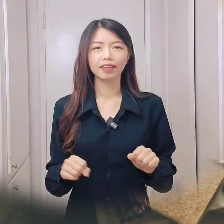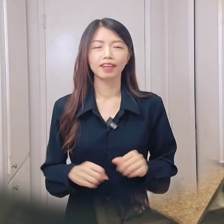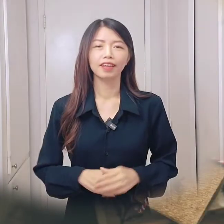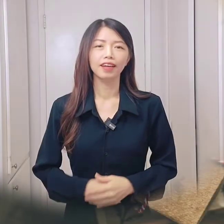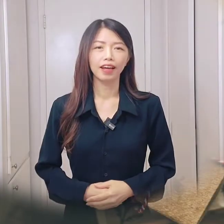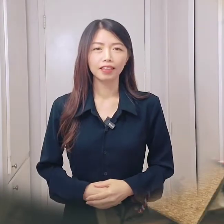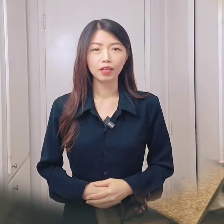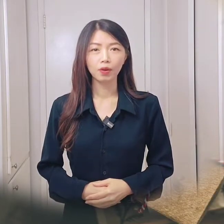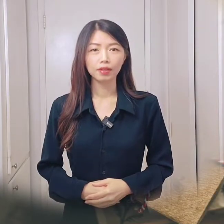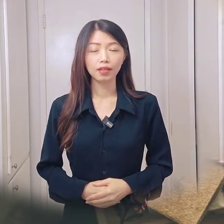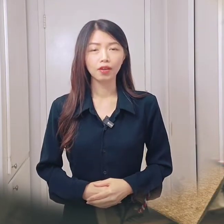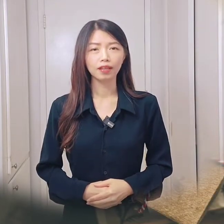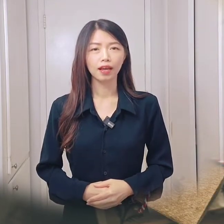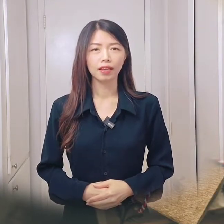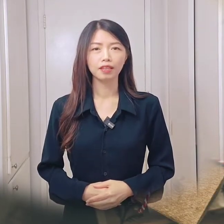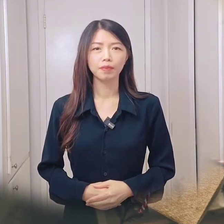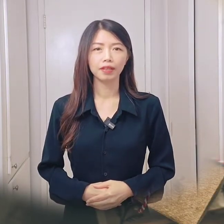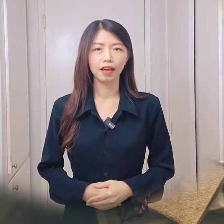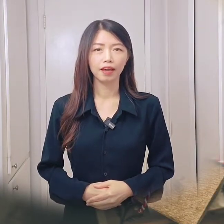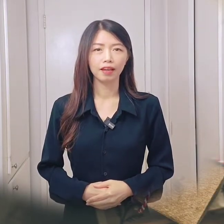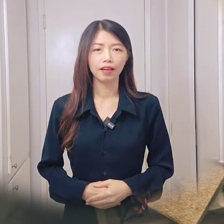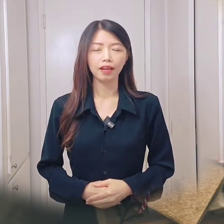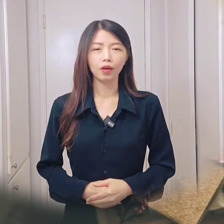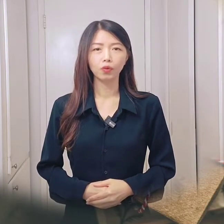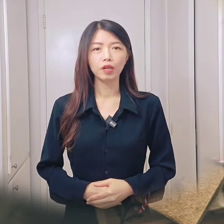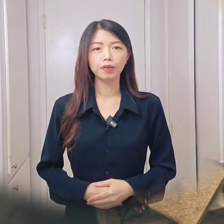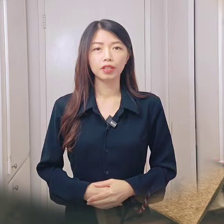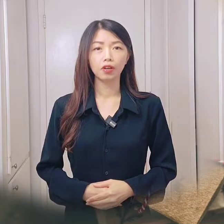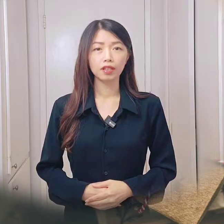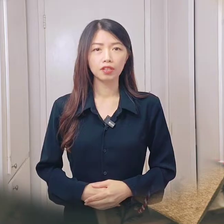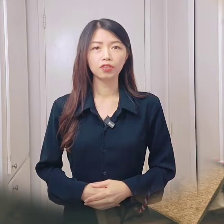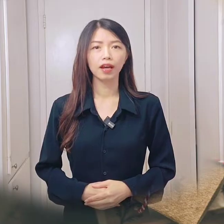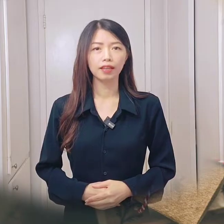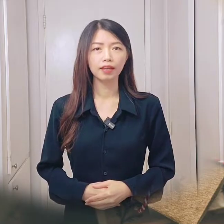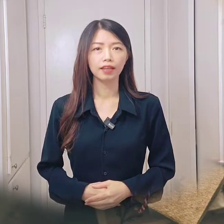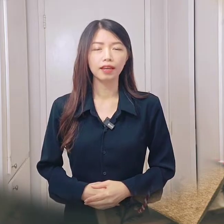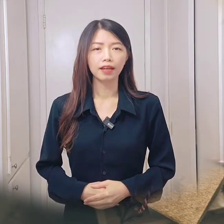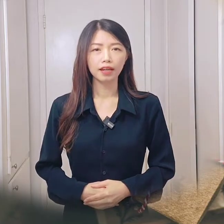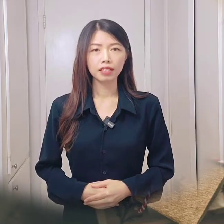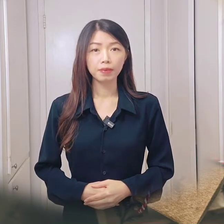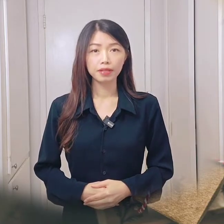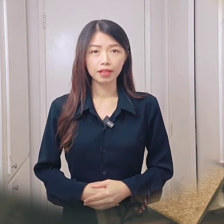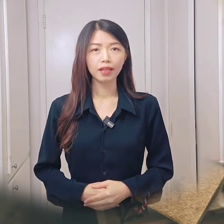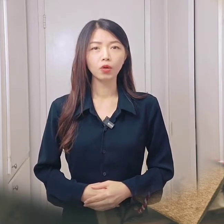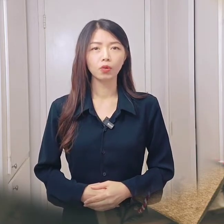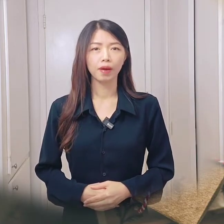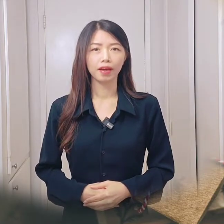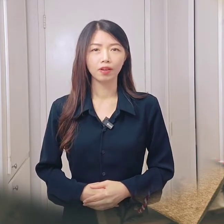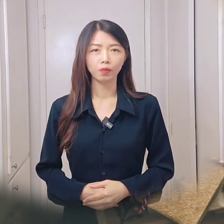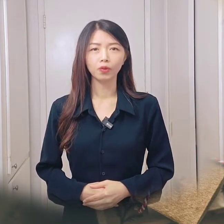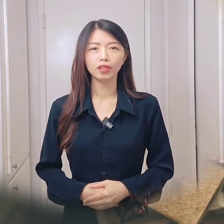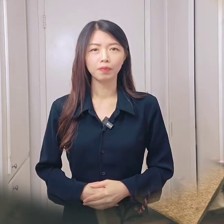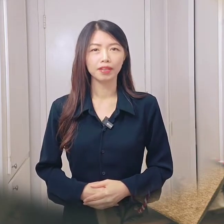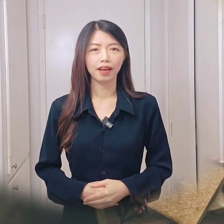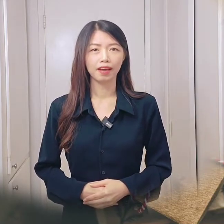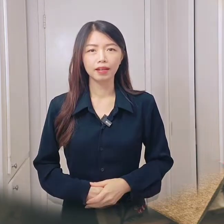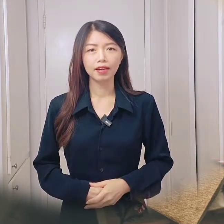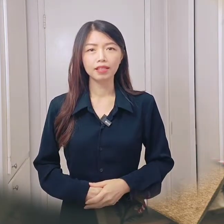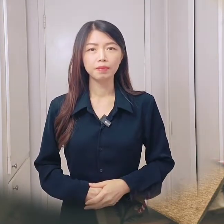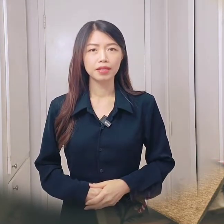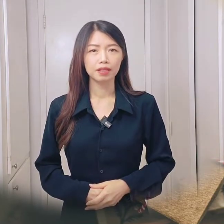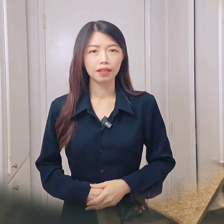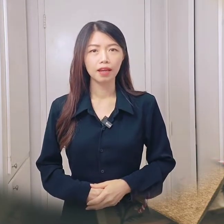안녕하세요. 아티조아 채널의 다이앤입니다. 오늘부터 7주간은 크리스마스 찬양으로만